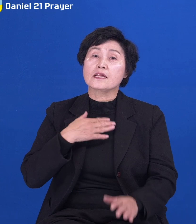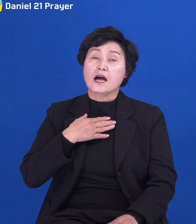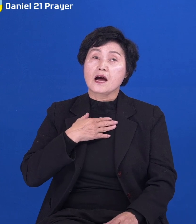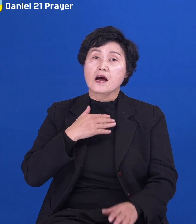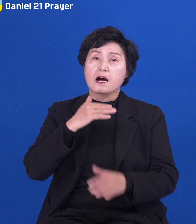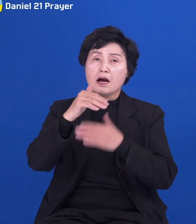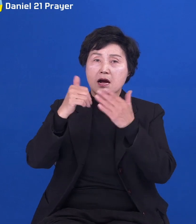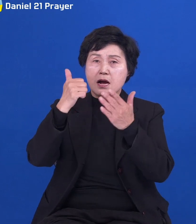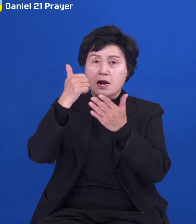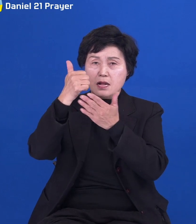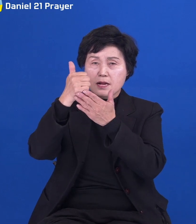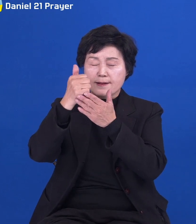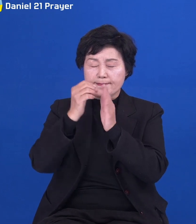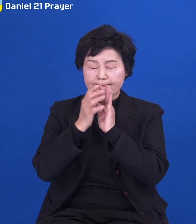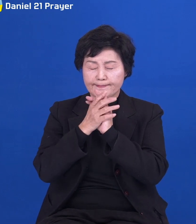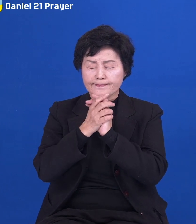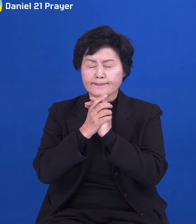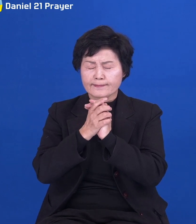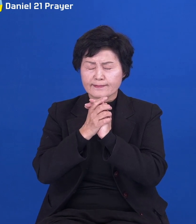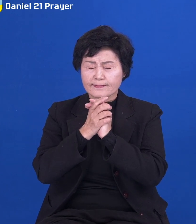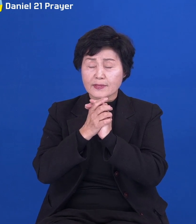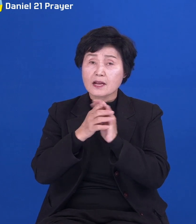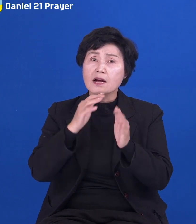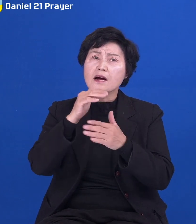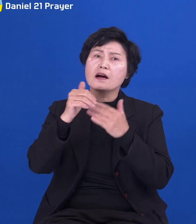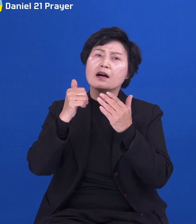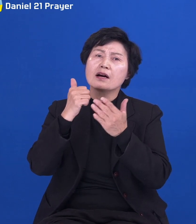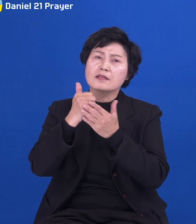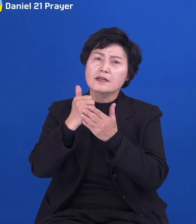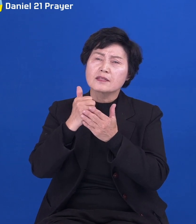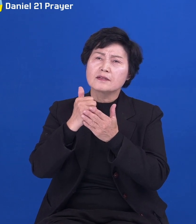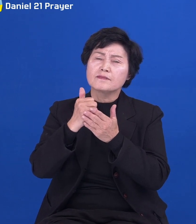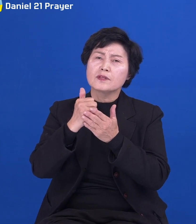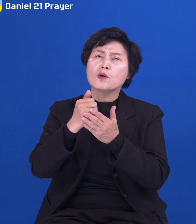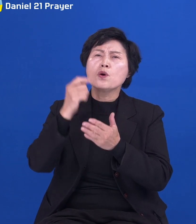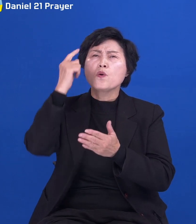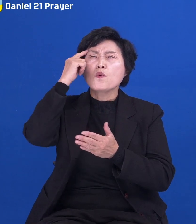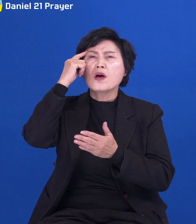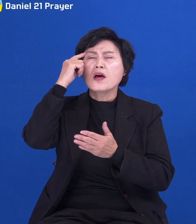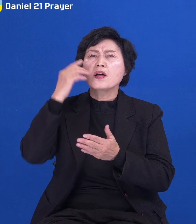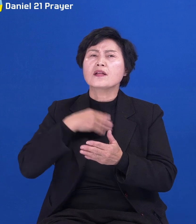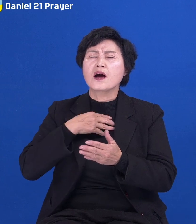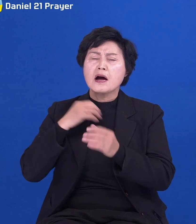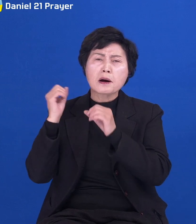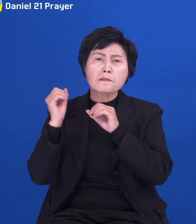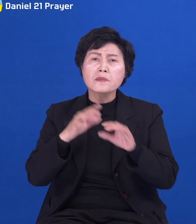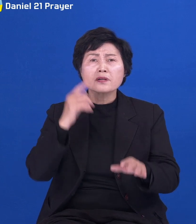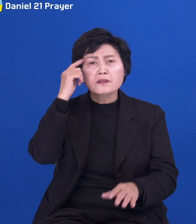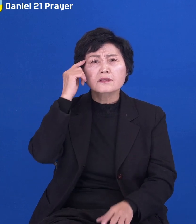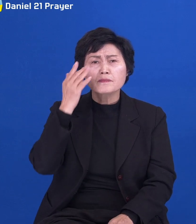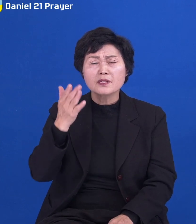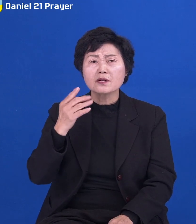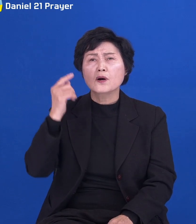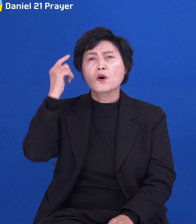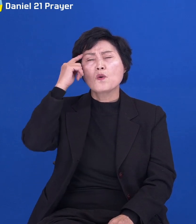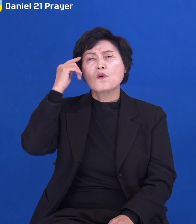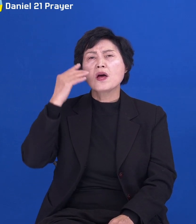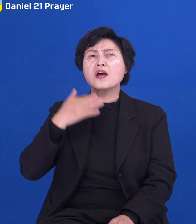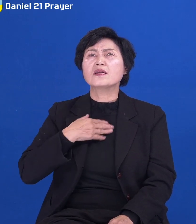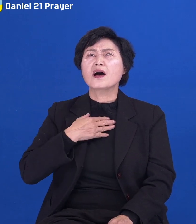기도를 드렸어요. 하나님 왜 저를 버리셨습니까? 주님 저를 왜 이렇게